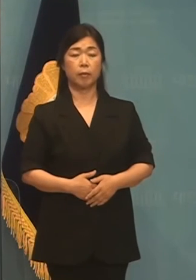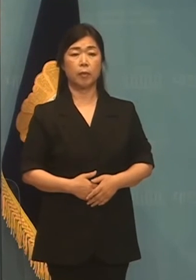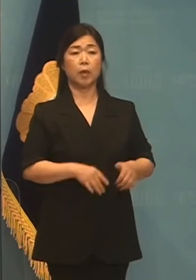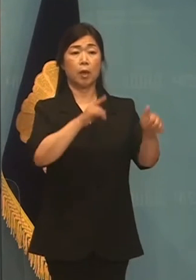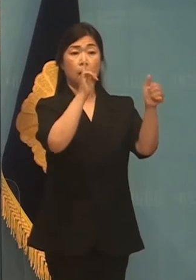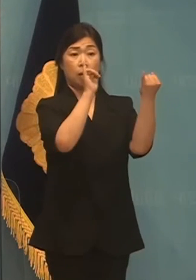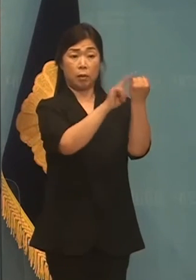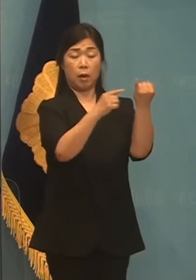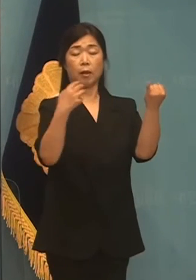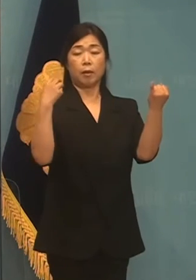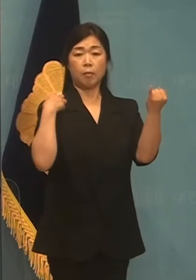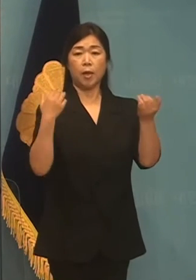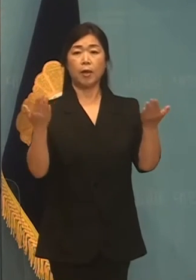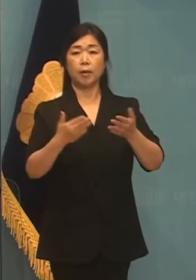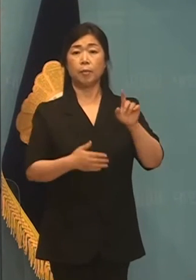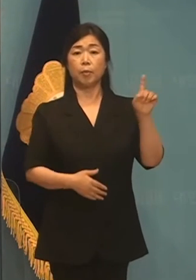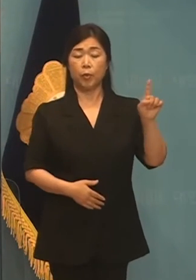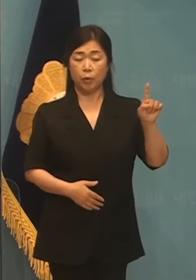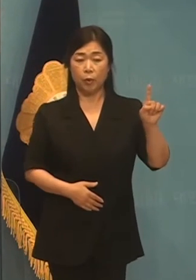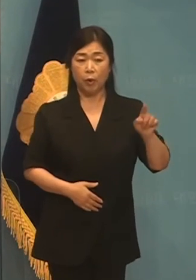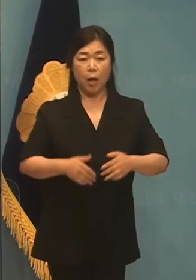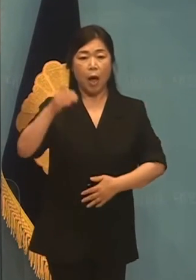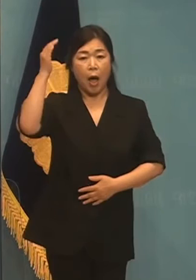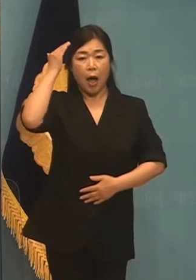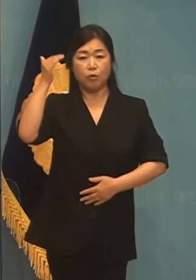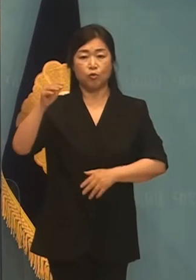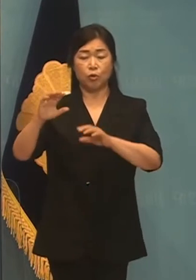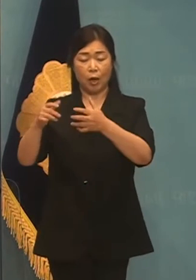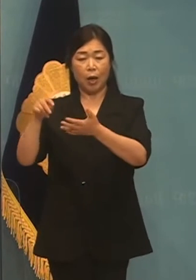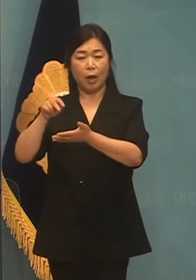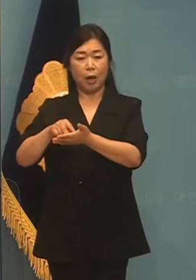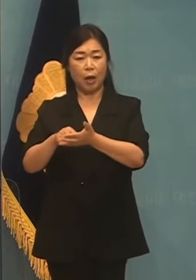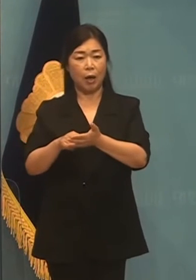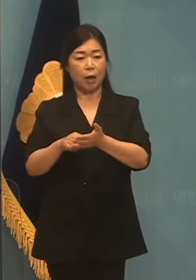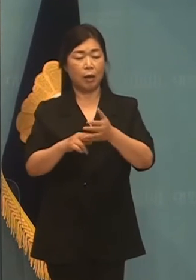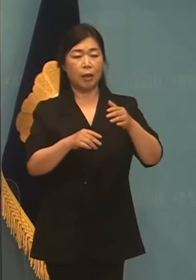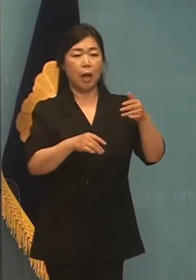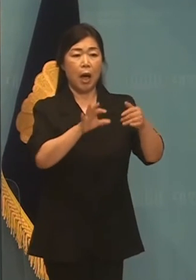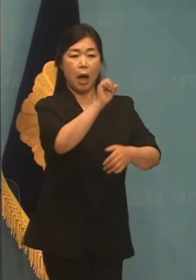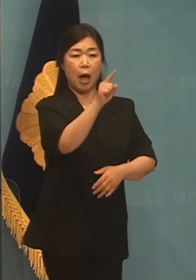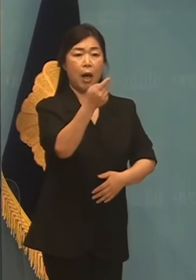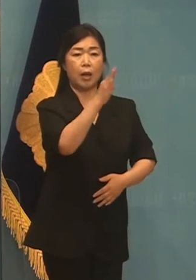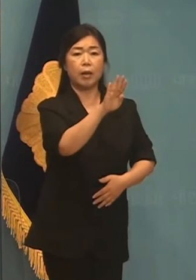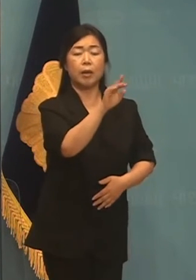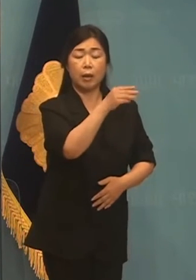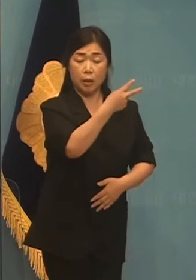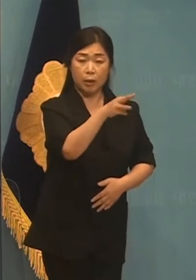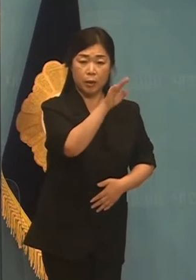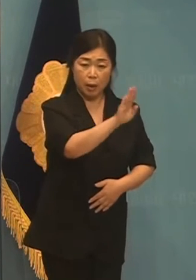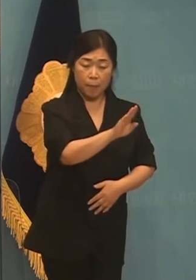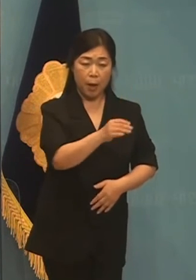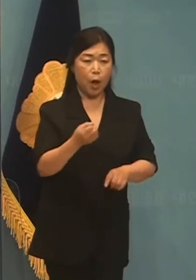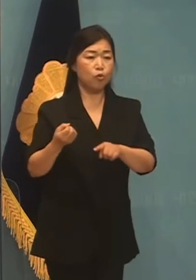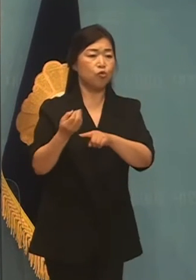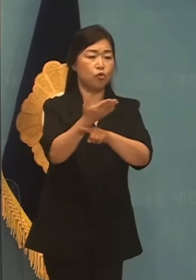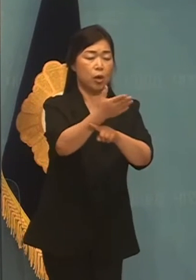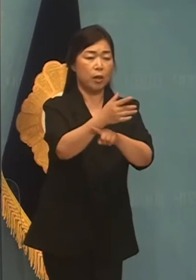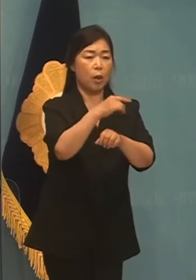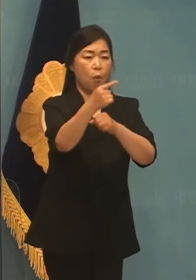그가 맡은 임무는 우리나라가 아랍에미레이트에 수출한 원자력의